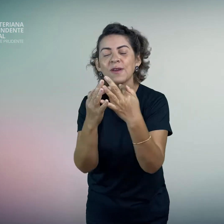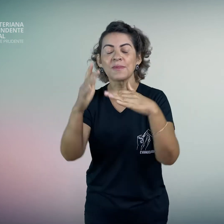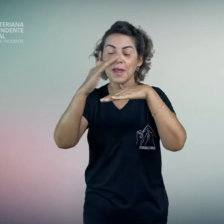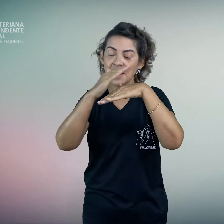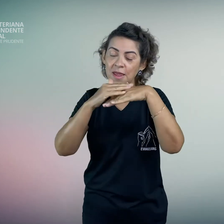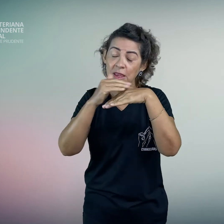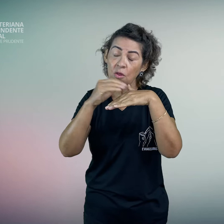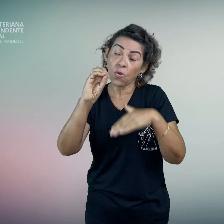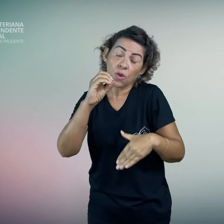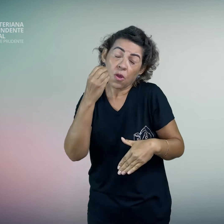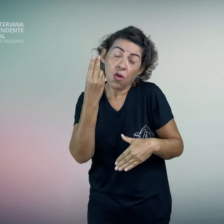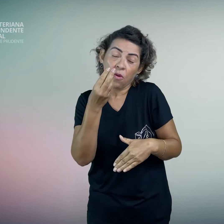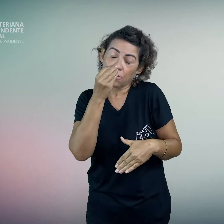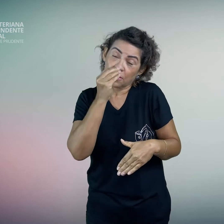mundo interior de sua mãe.